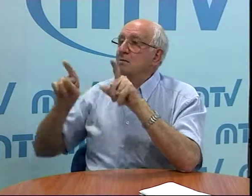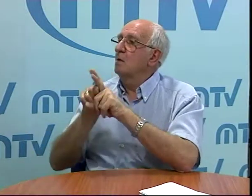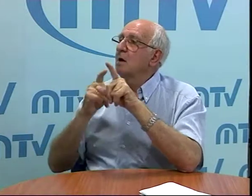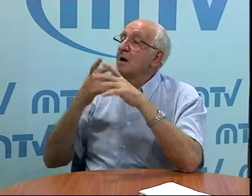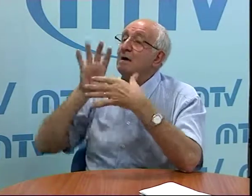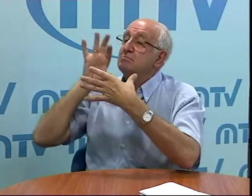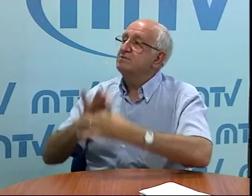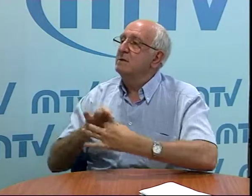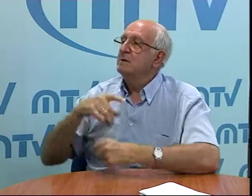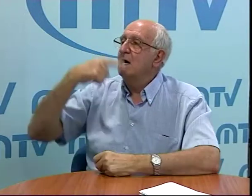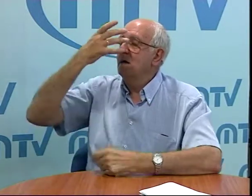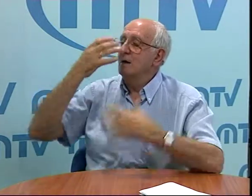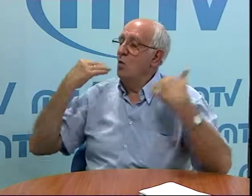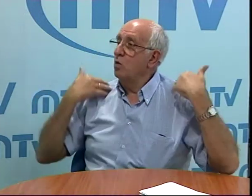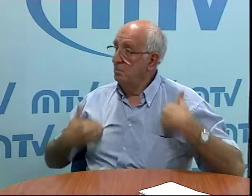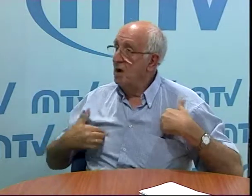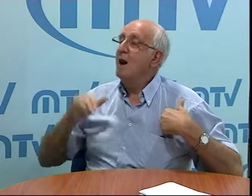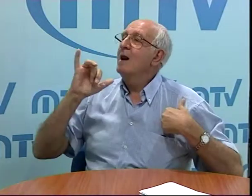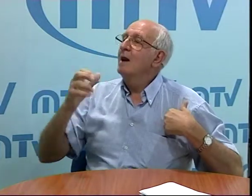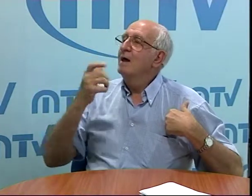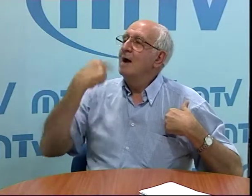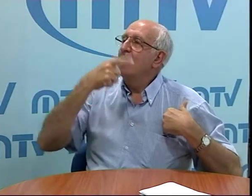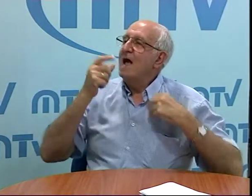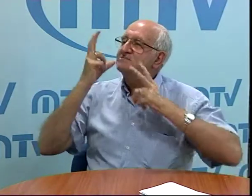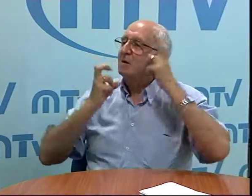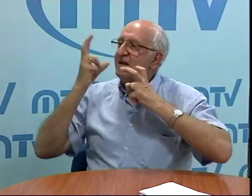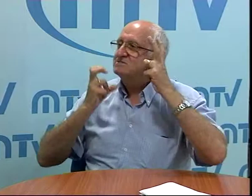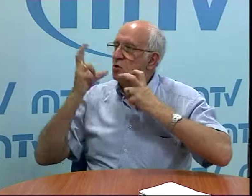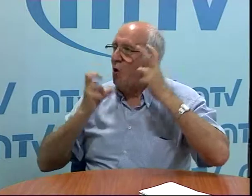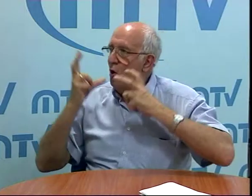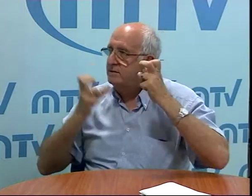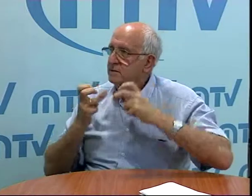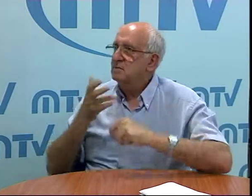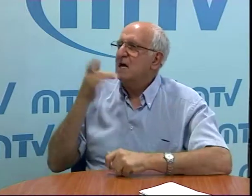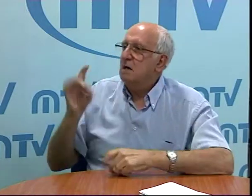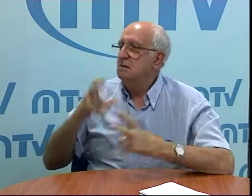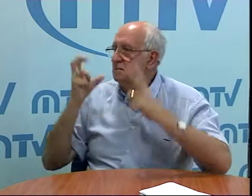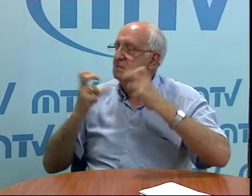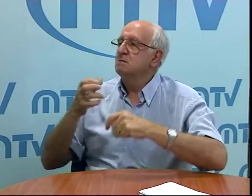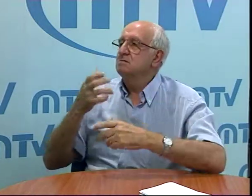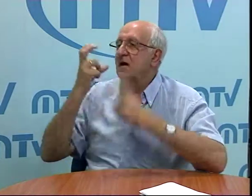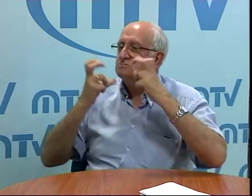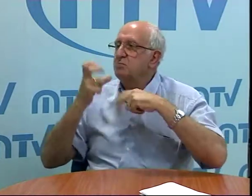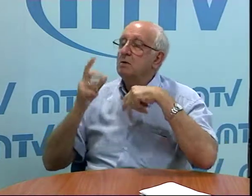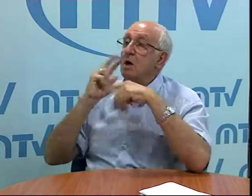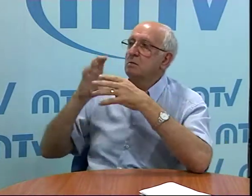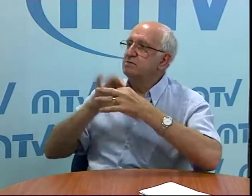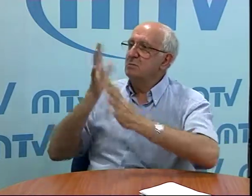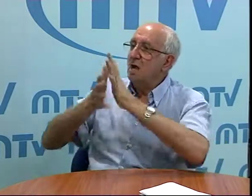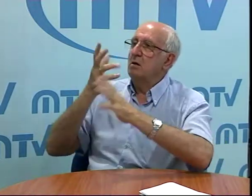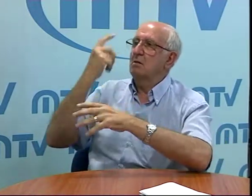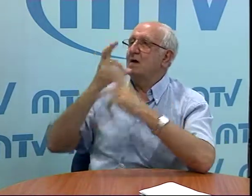la lengua del signo exactamente lo mismo, y va directamente relacionado con la expresión facial, la expresión